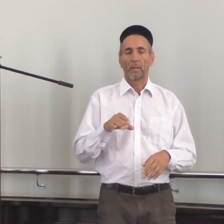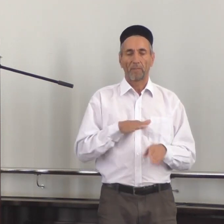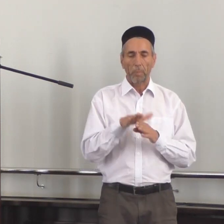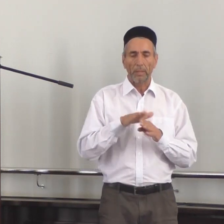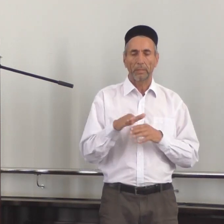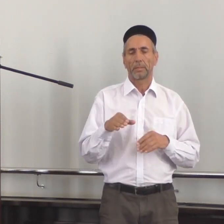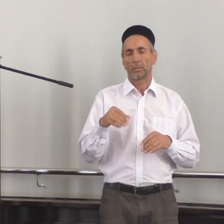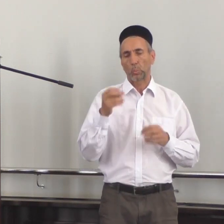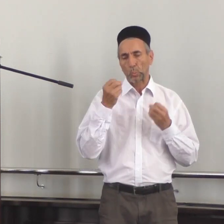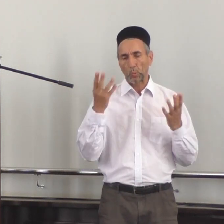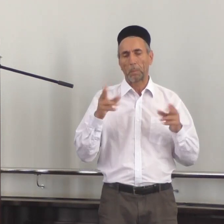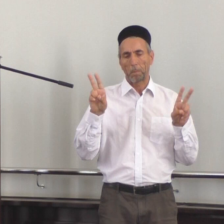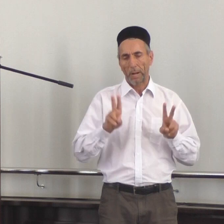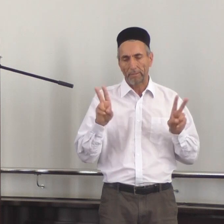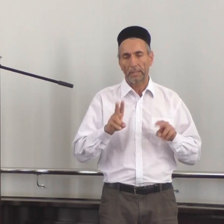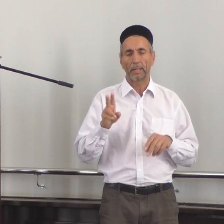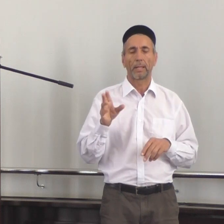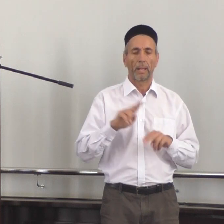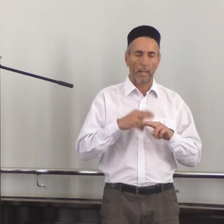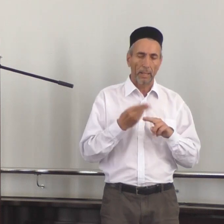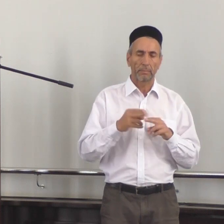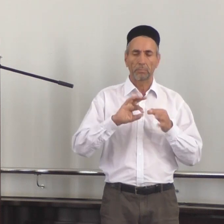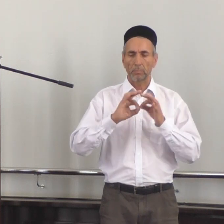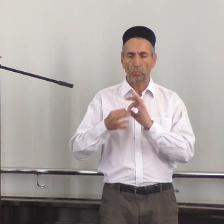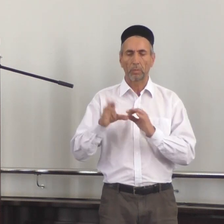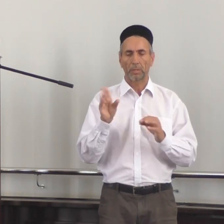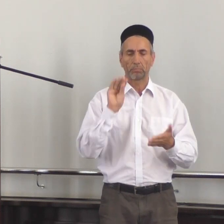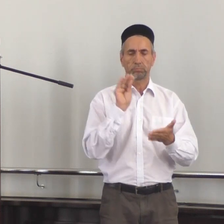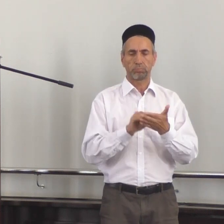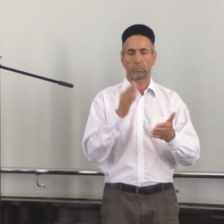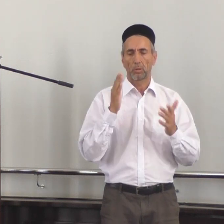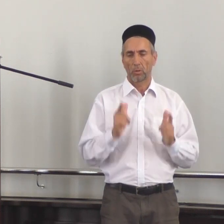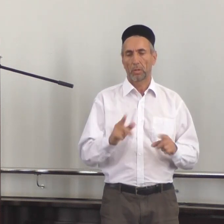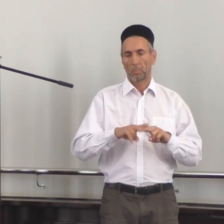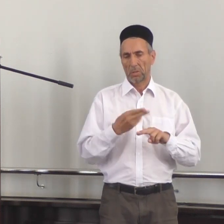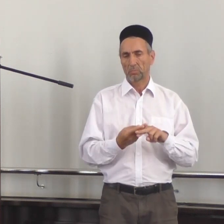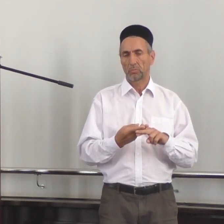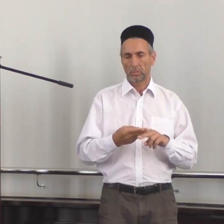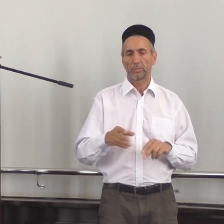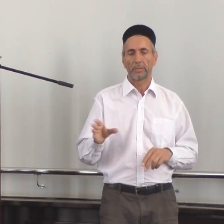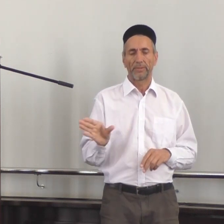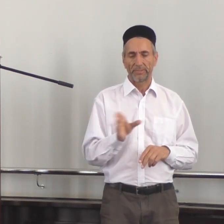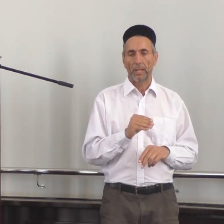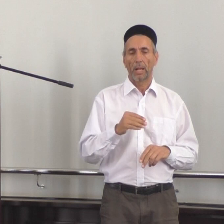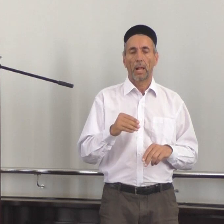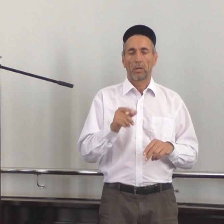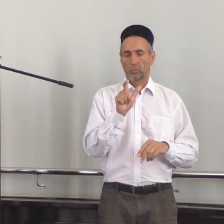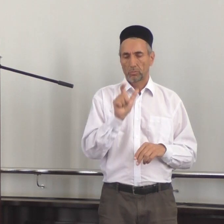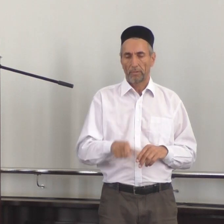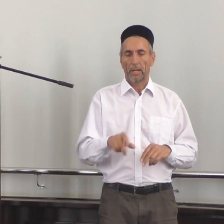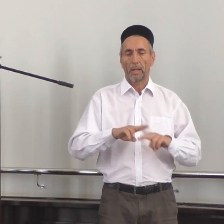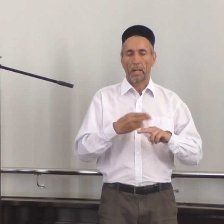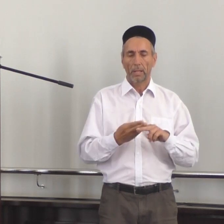nimetlerini bütün elbette indi ahamiyetli nimetlerini hem indi muhim bolğan elbette indi adam